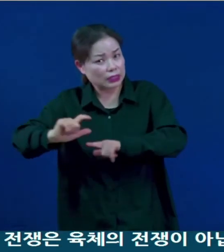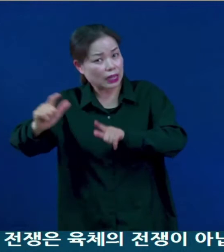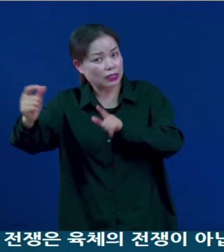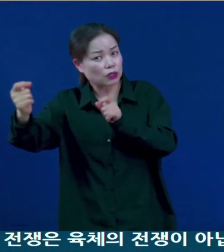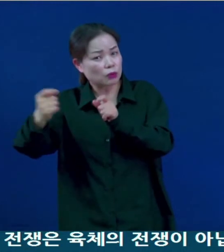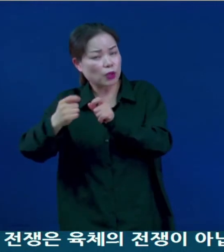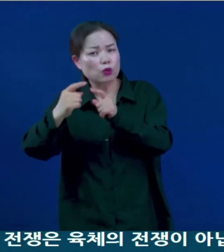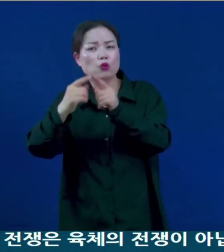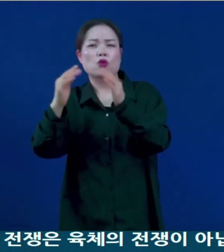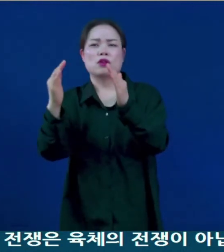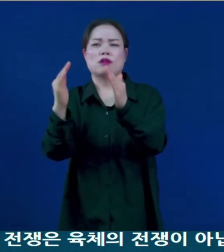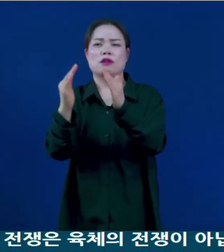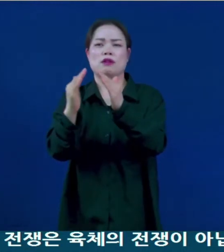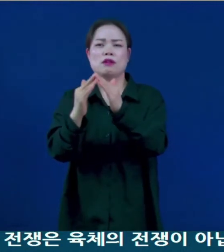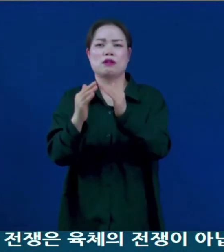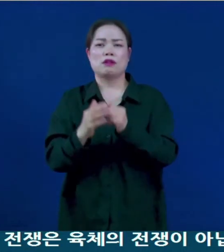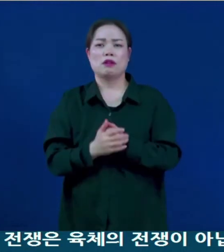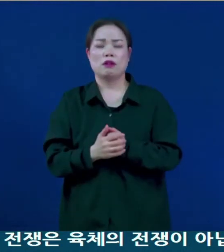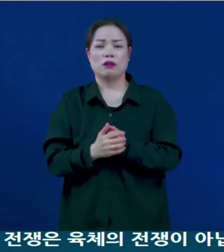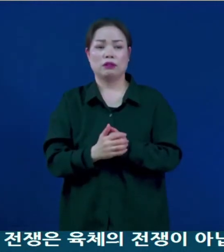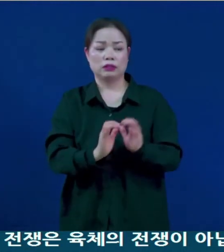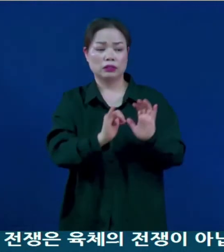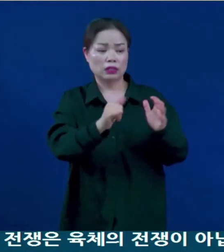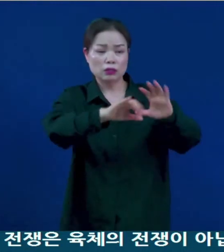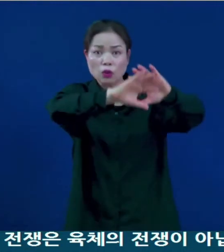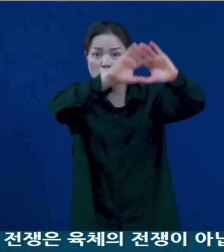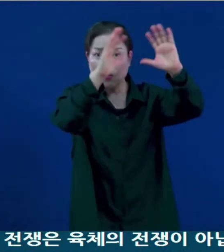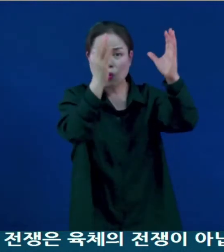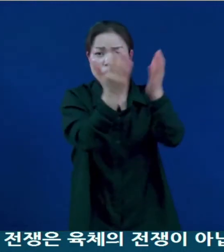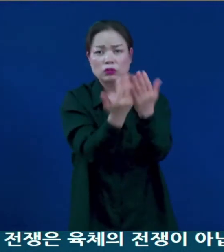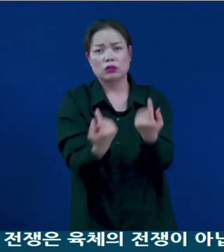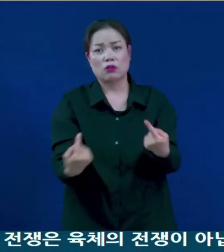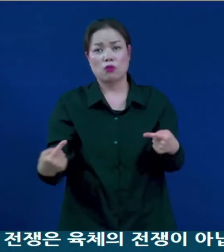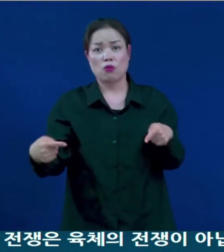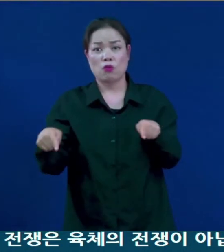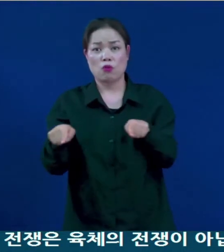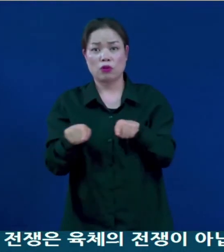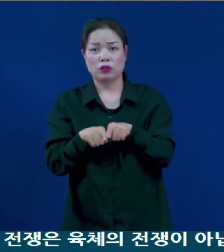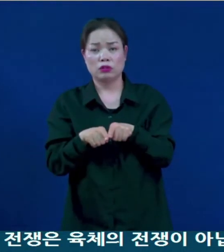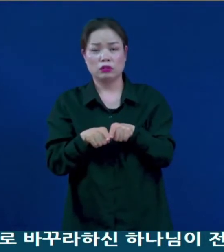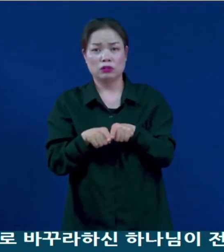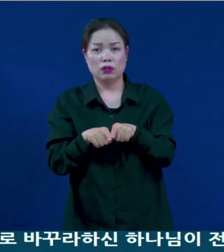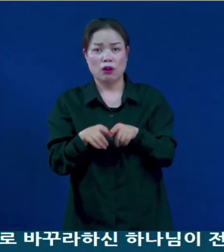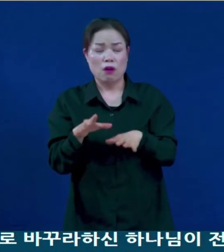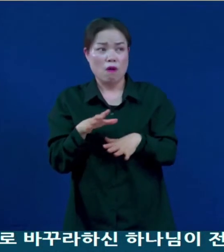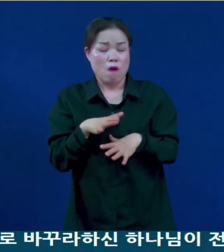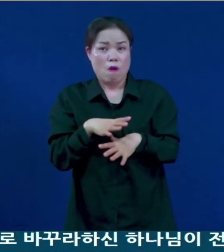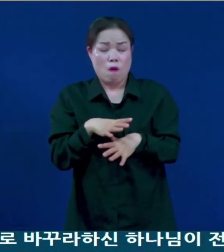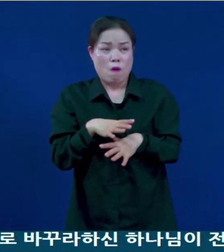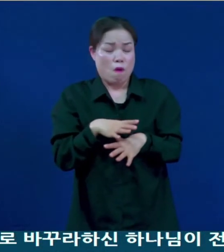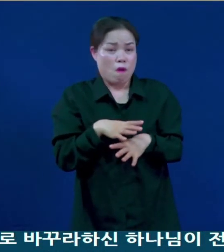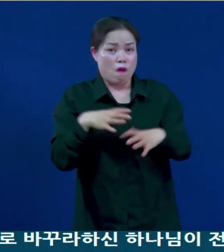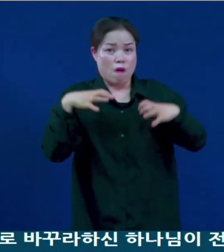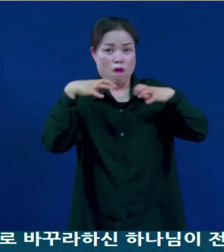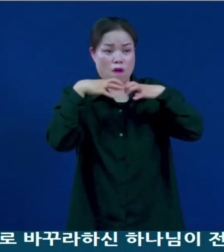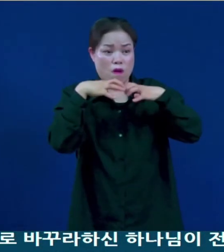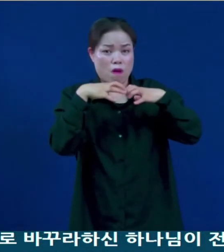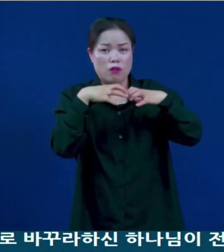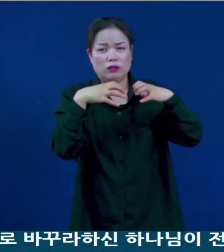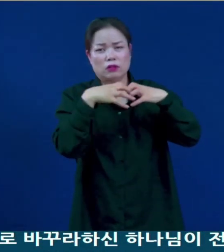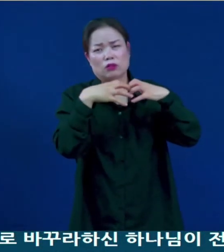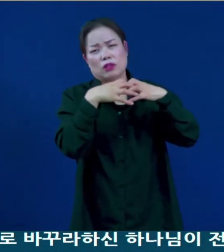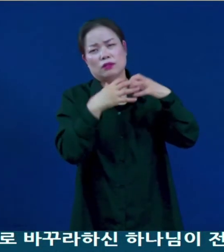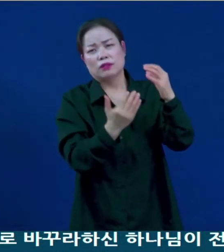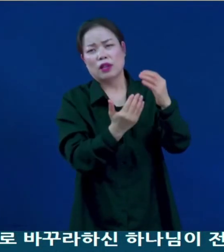오면 교회가 세상 전체와 더불어서 이 무시무시한 엄청난 전쟁을 벌이게 될